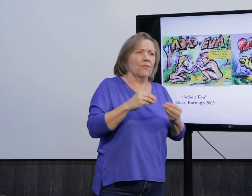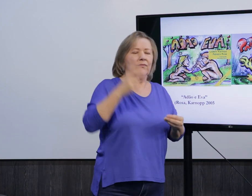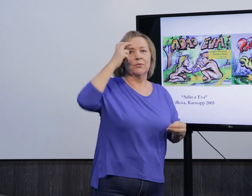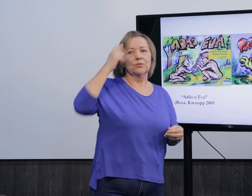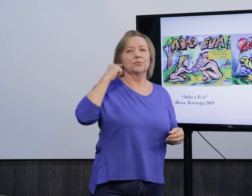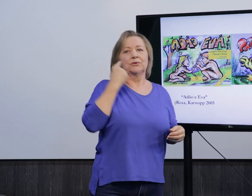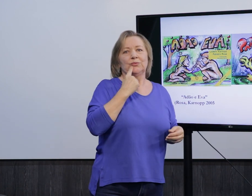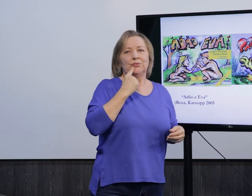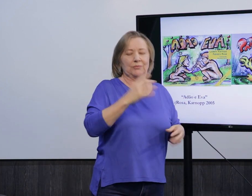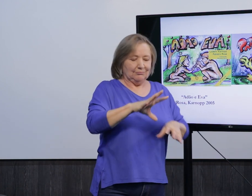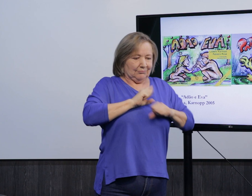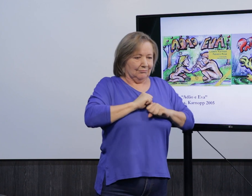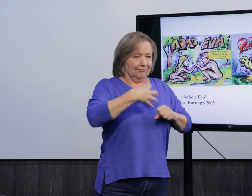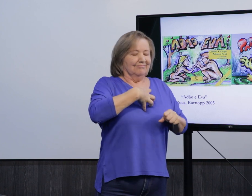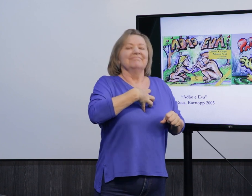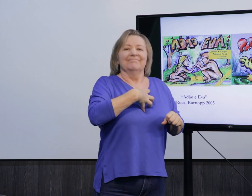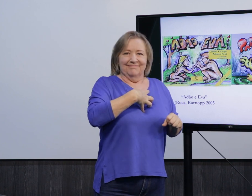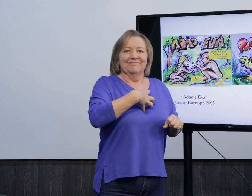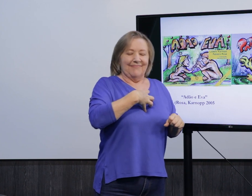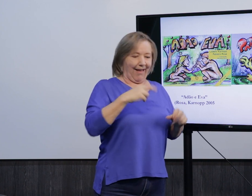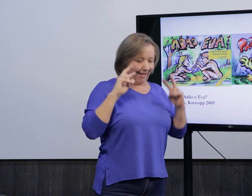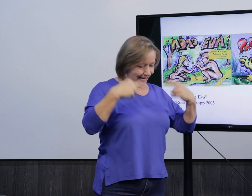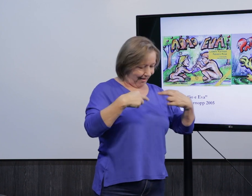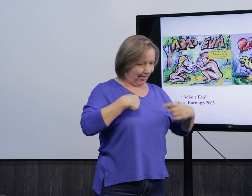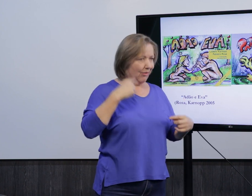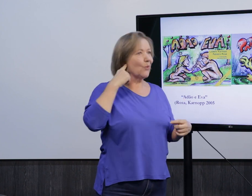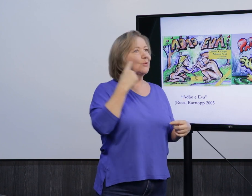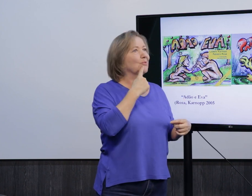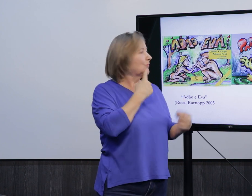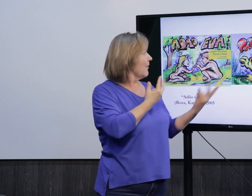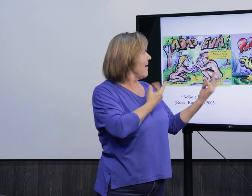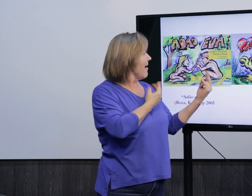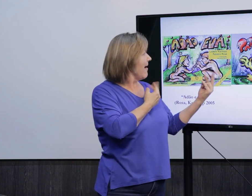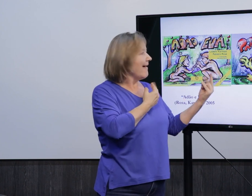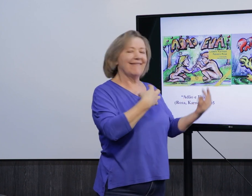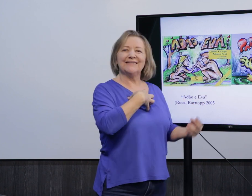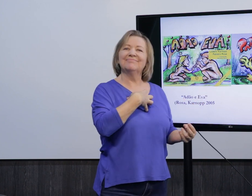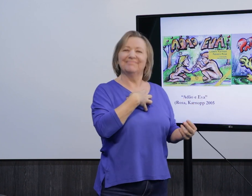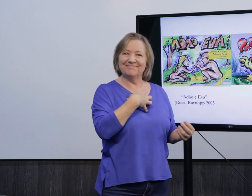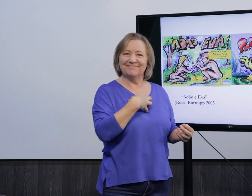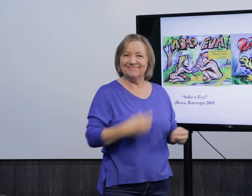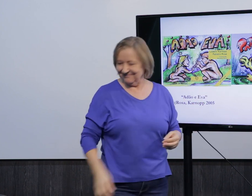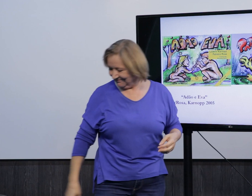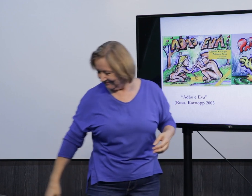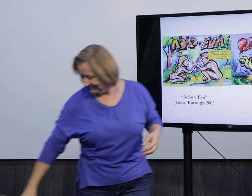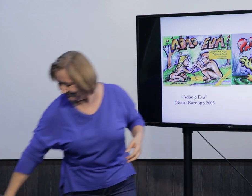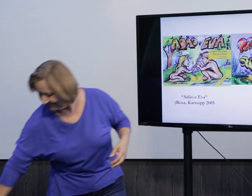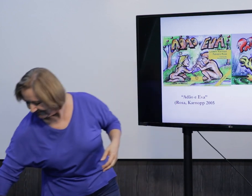Então aí tem essa essa imersão da Cultura Surda onde ele se reconhece enquanto surdo né a partir do